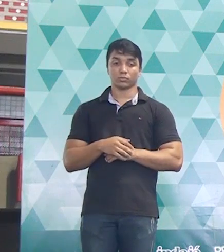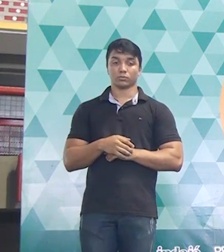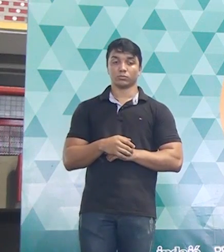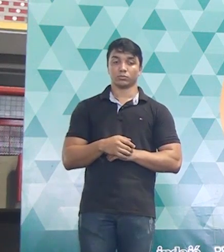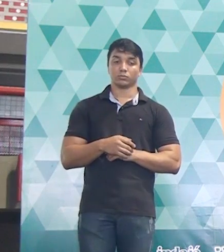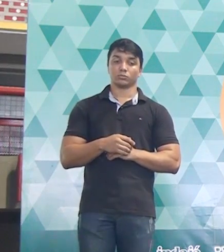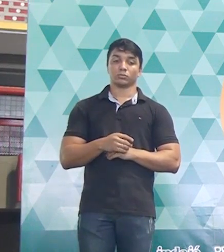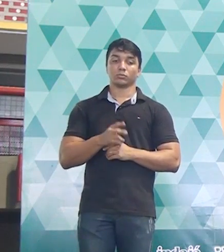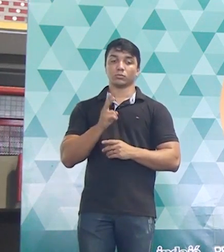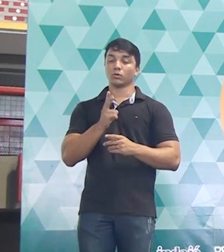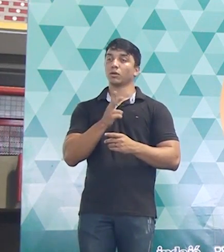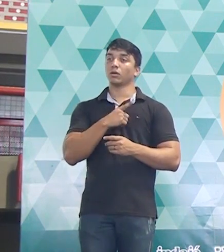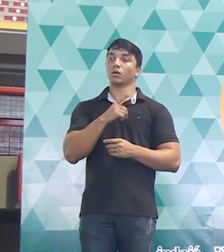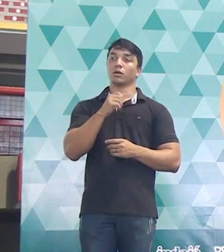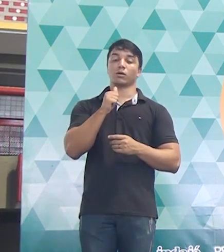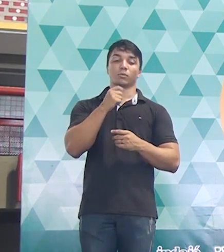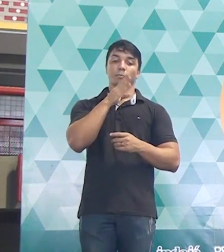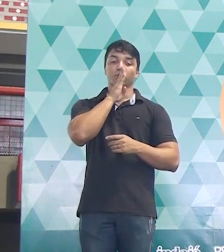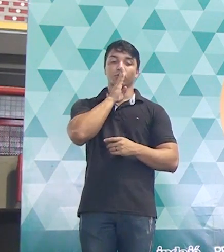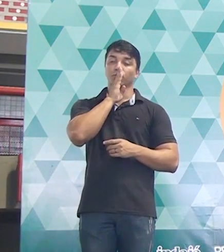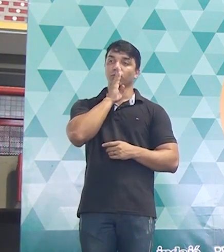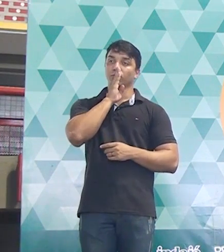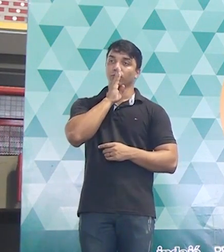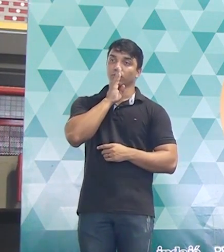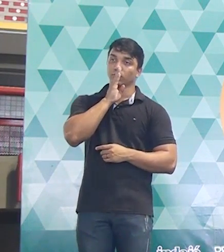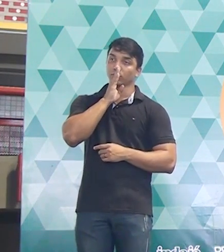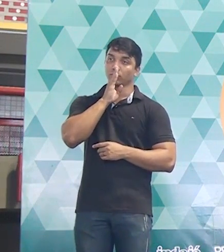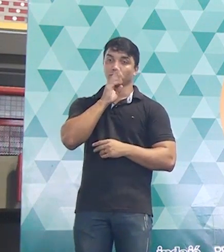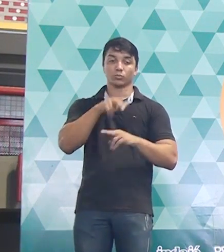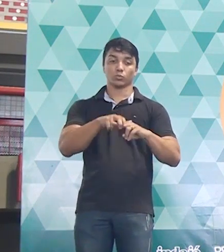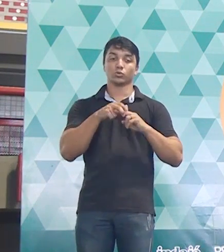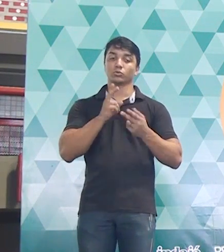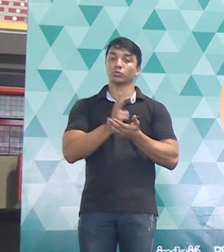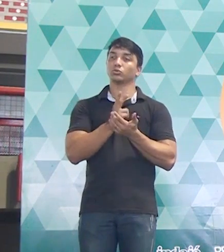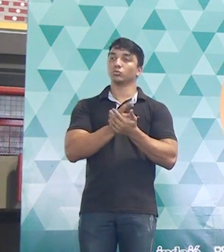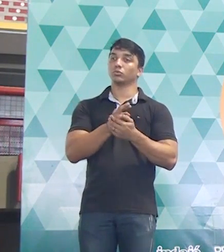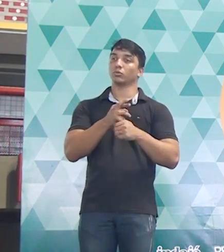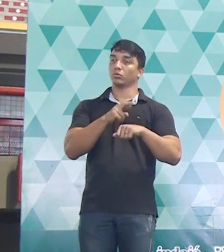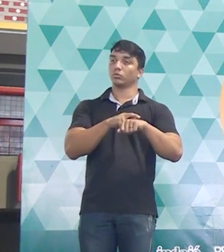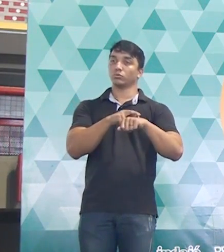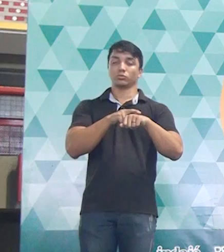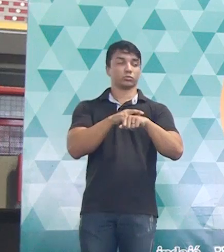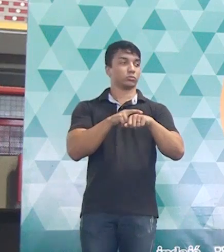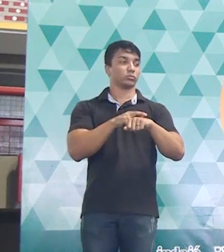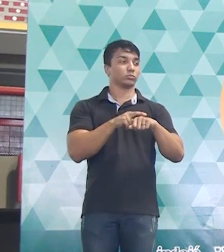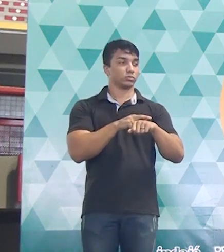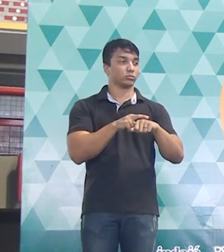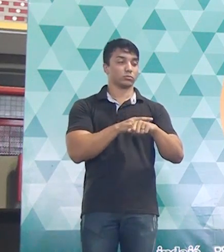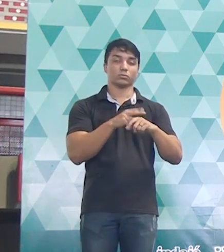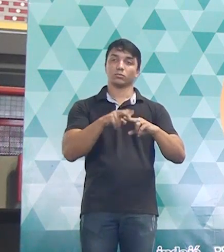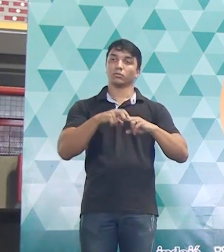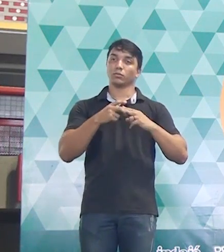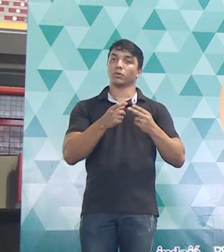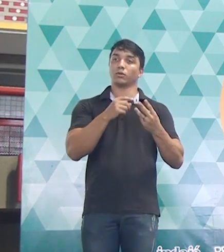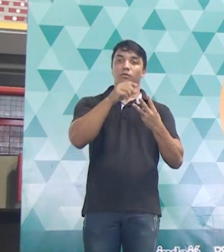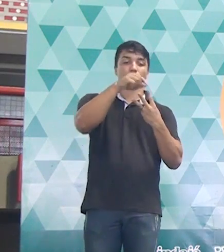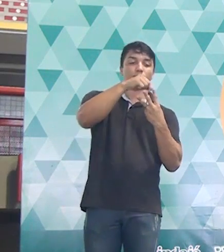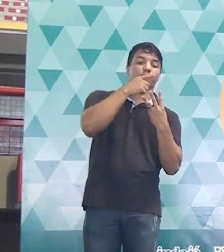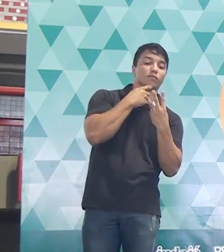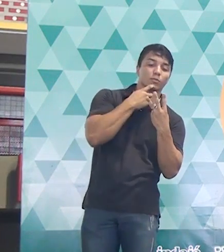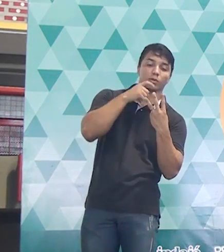deixar o material neutro, portanto vai ficar roxo. Portanto seria